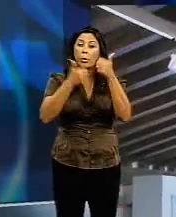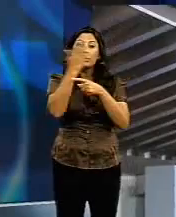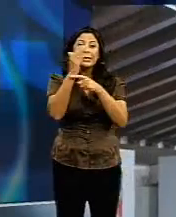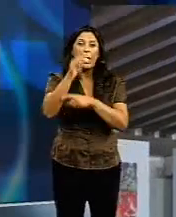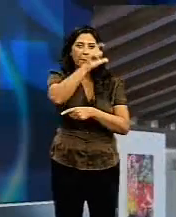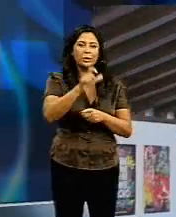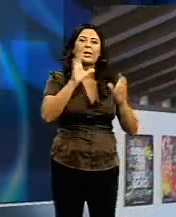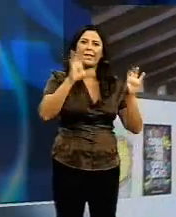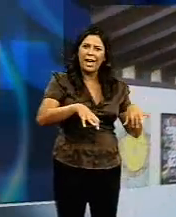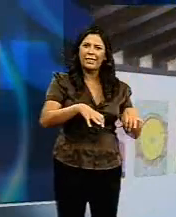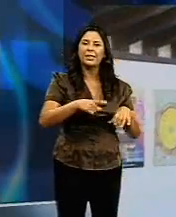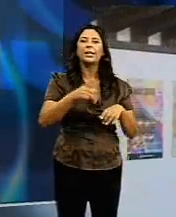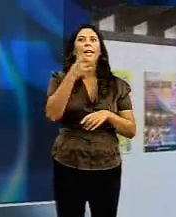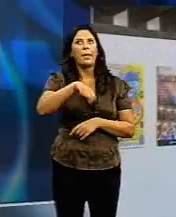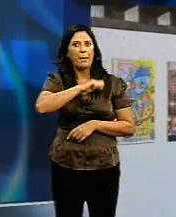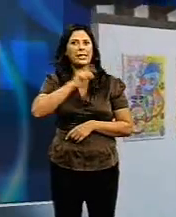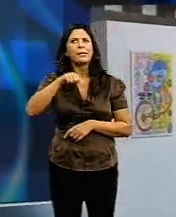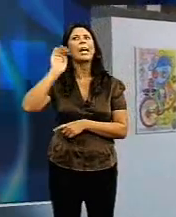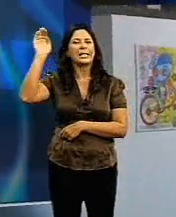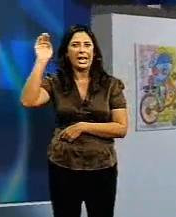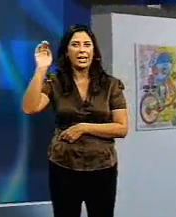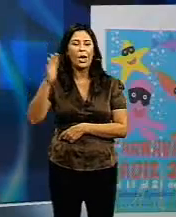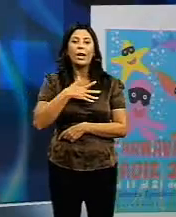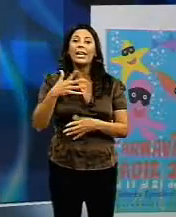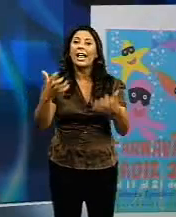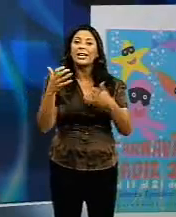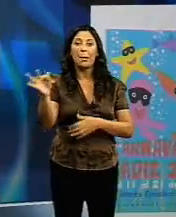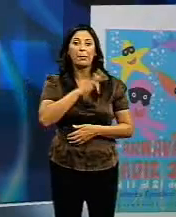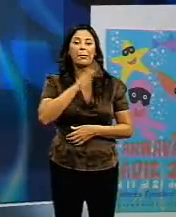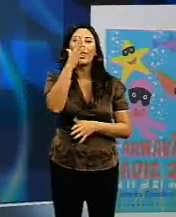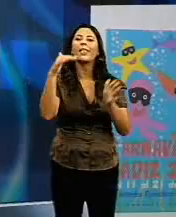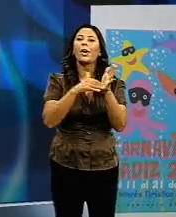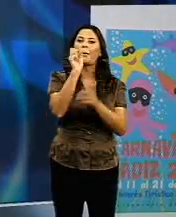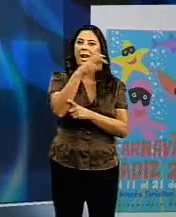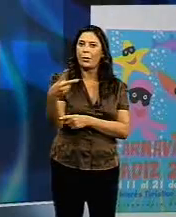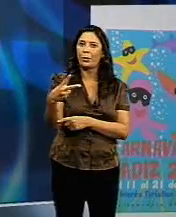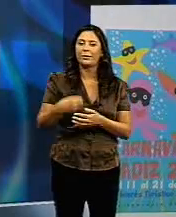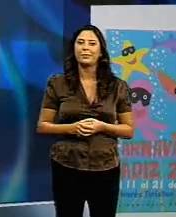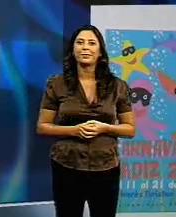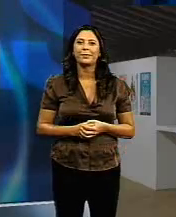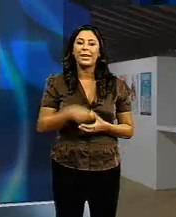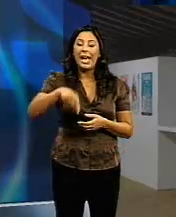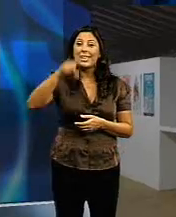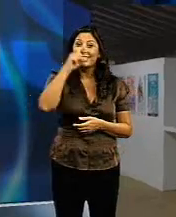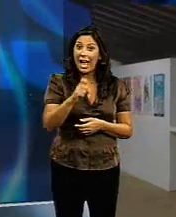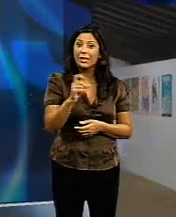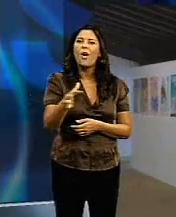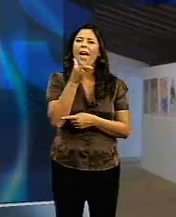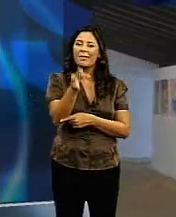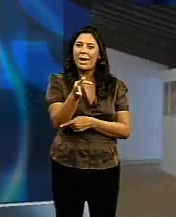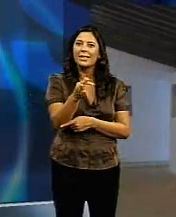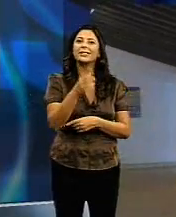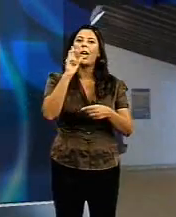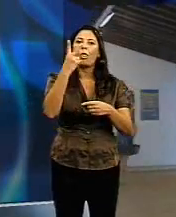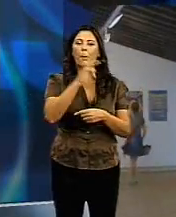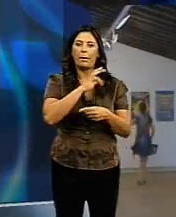locales, nacionales y extranjeros que aspiran a conseguir los 5.000 euros que se embolsará el ganador. Este año, además, se concederán dos